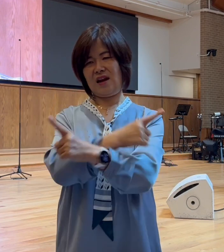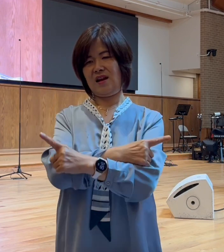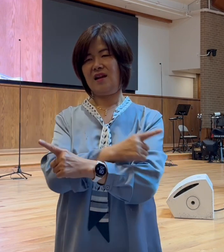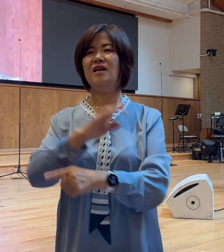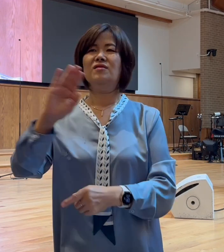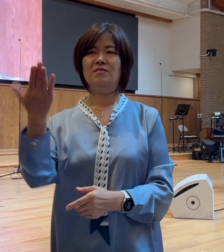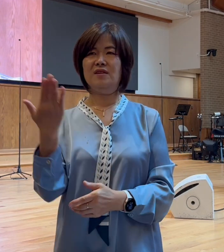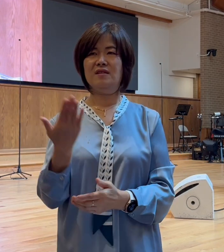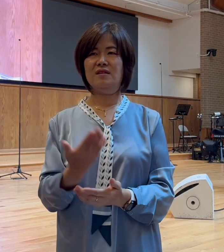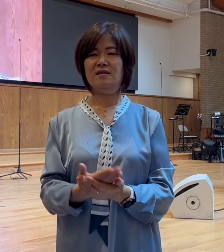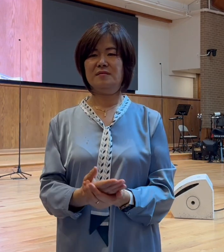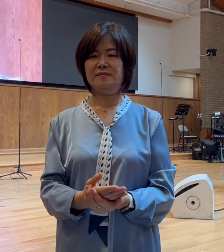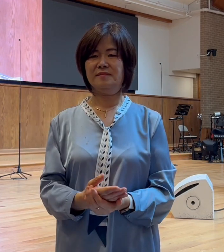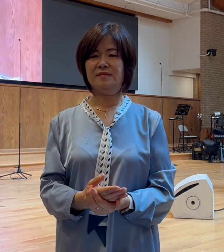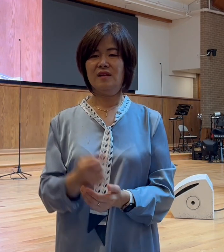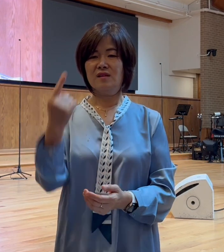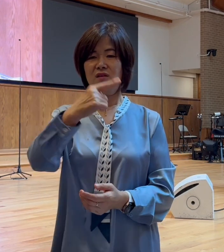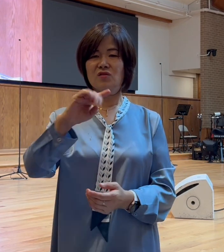생각합니다.